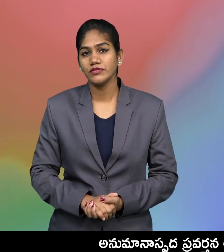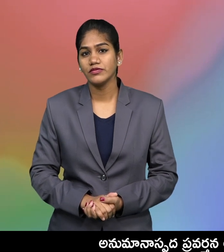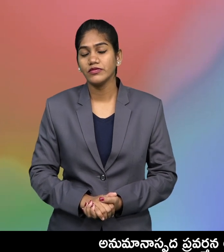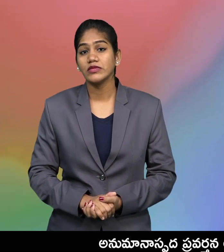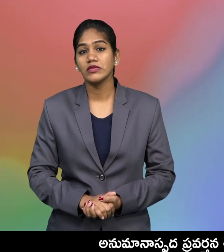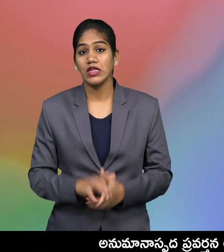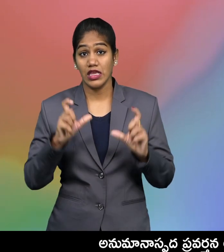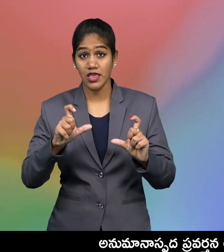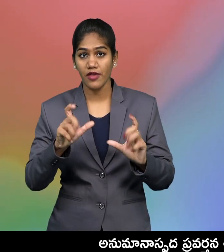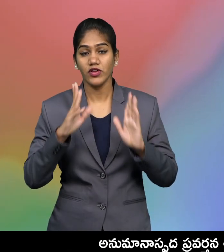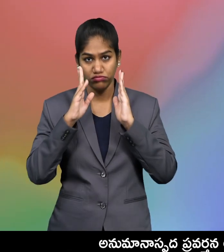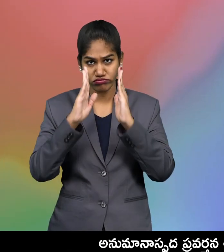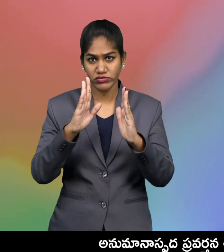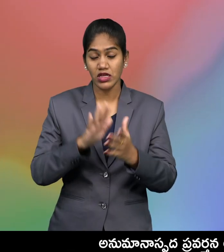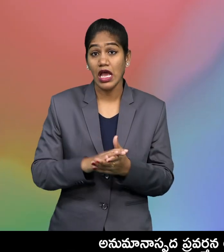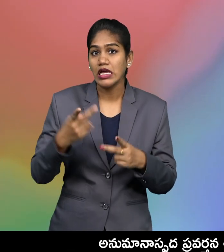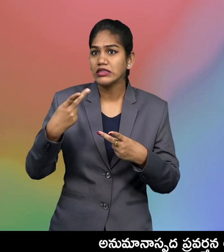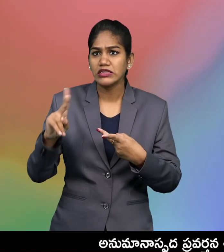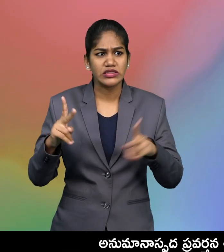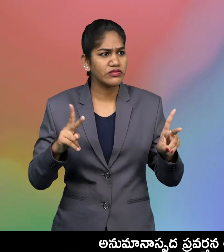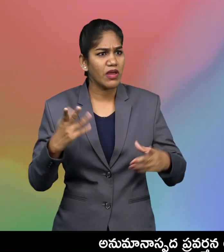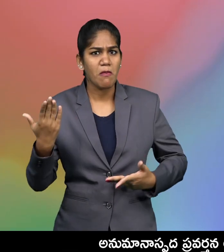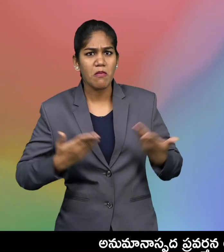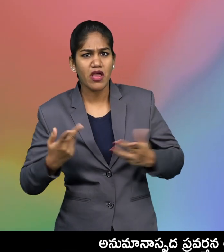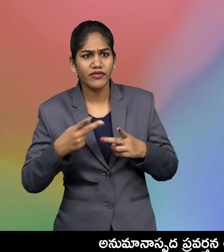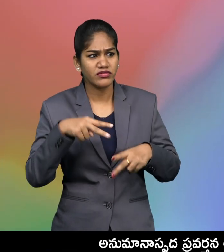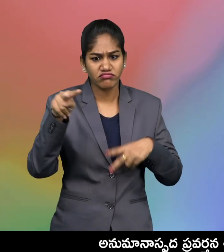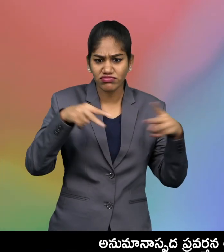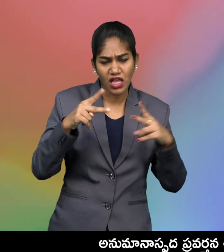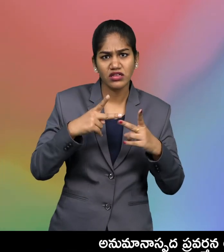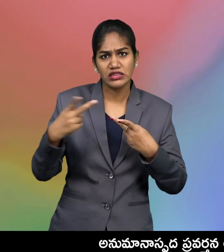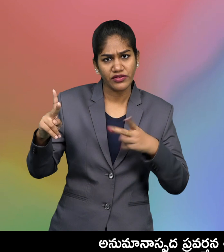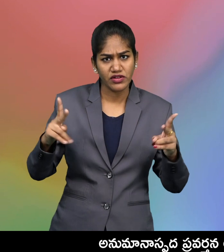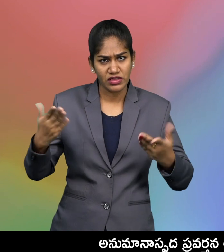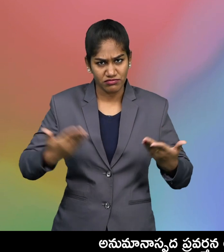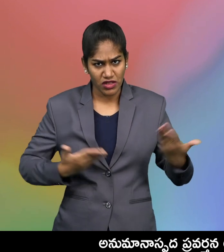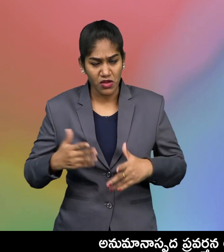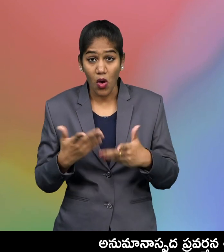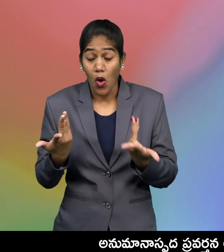అనుమానాస్పద ప్రవర్తన లేదా పార్క్ చేసిన వాహనాల పట్ల అప్రమత్తంగా ఉండండి.